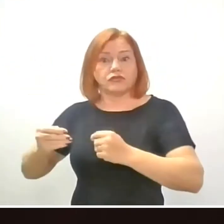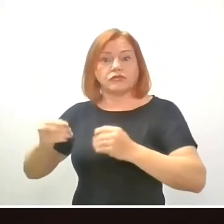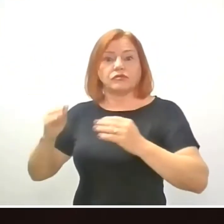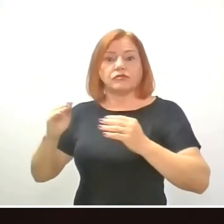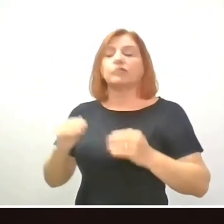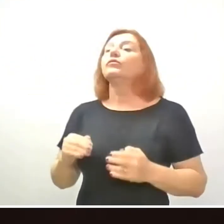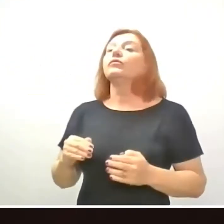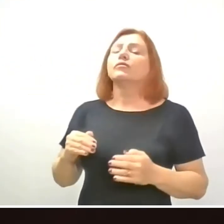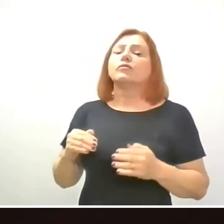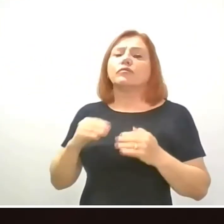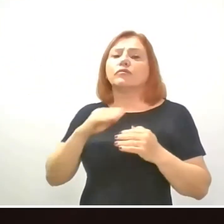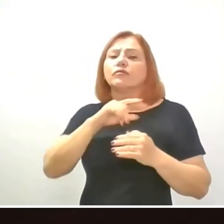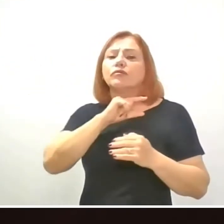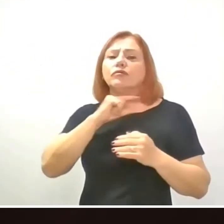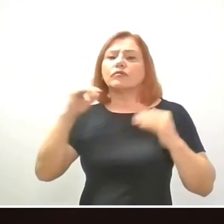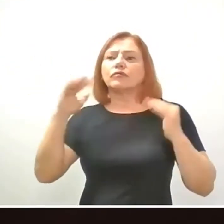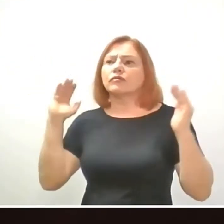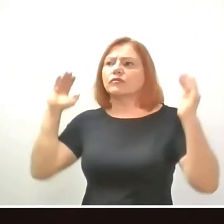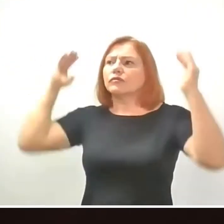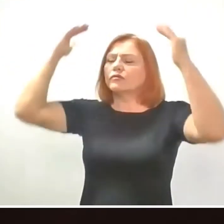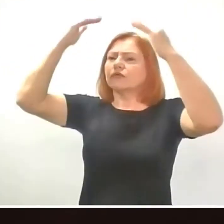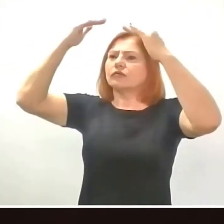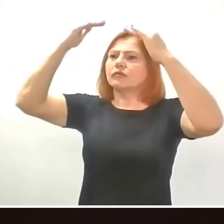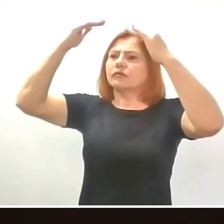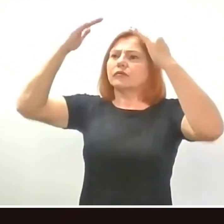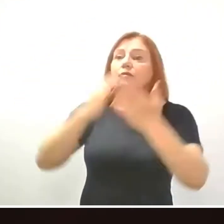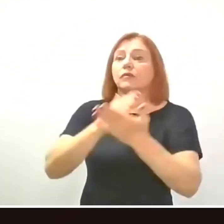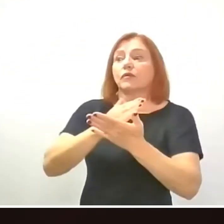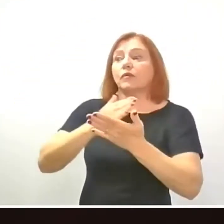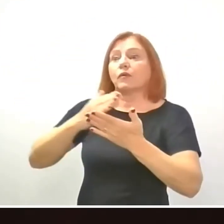E com isso, né,